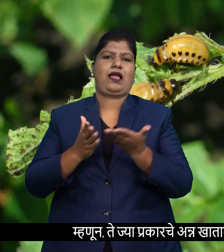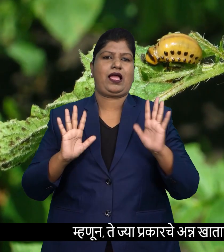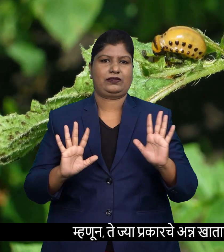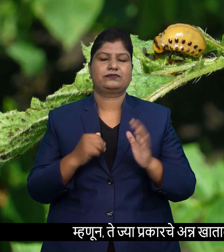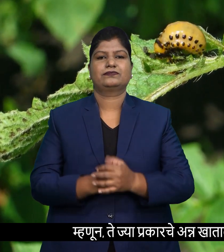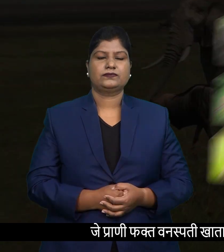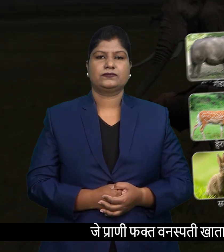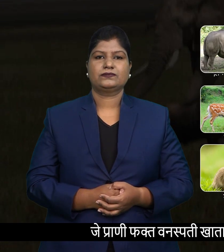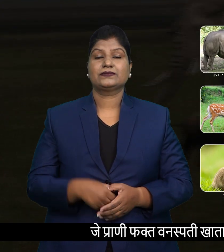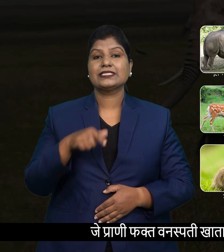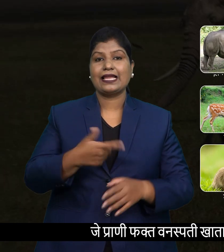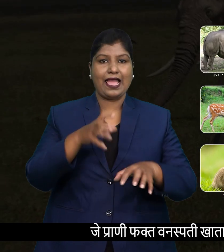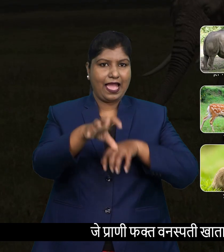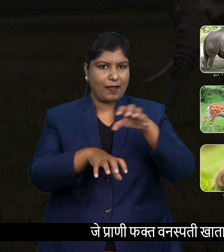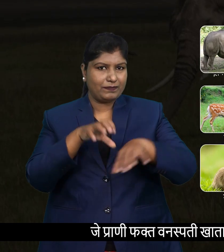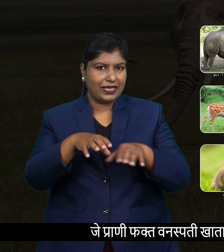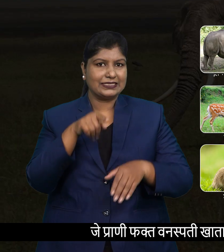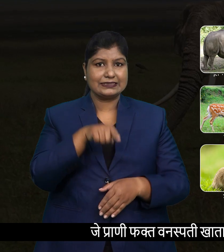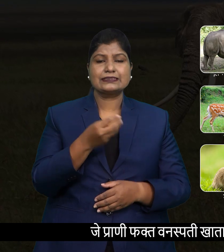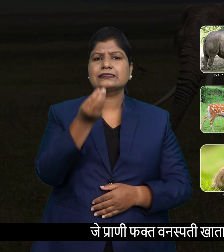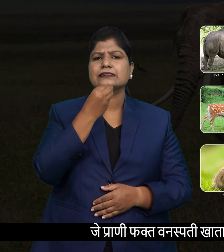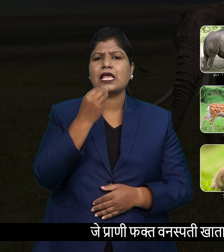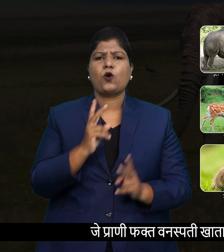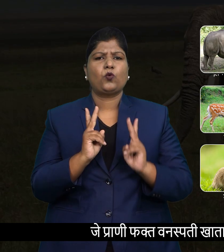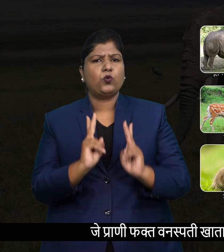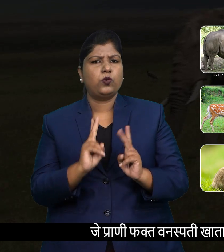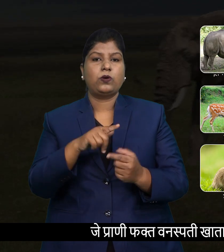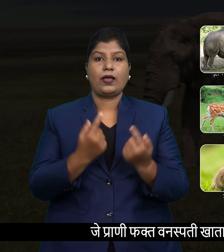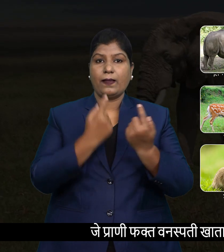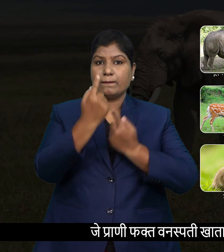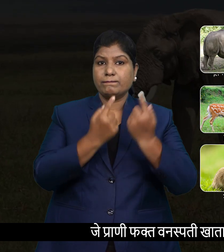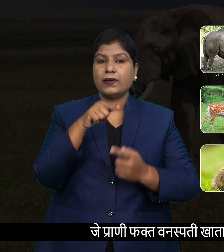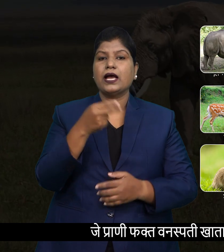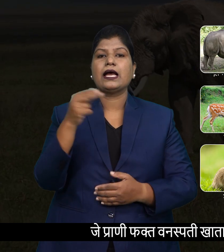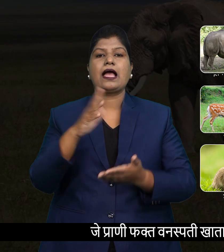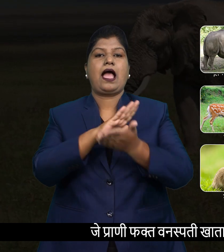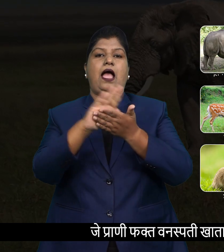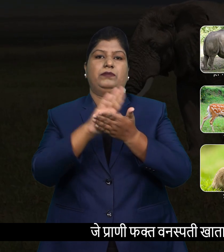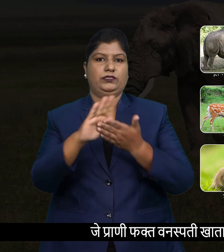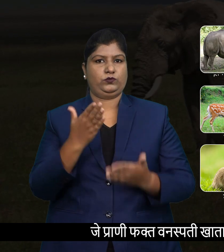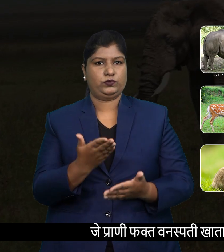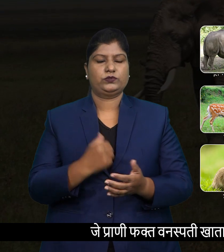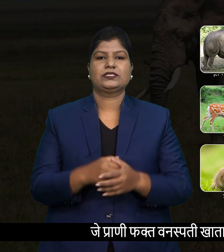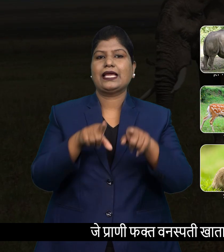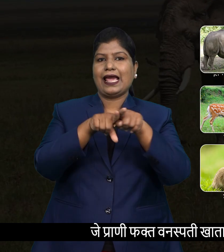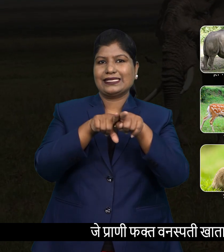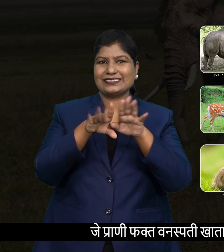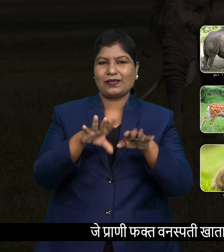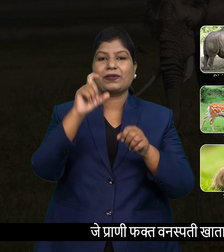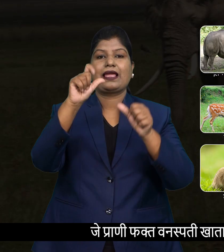असतात. जे प्राणी फक्त वनस्पती खातात त्यांना शाकाहारी म्हणतात.